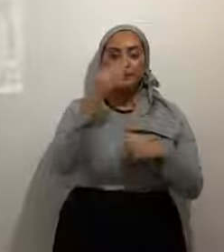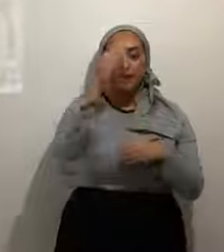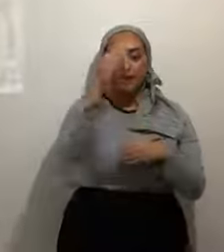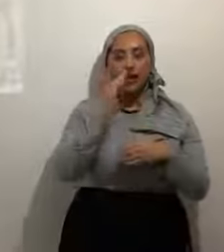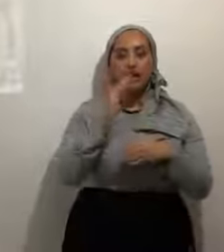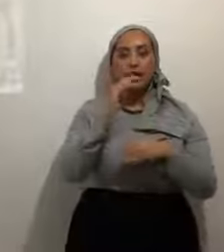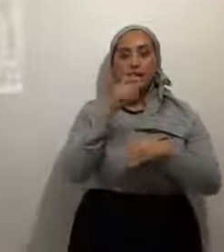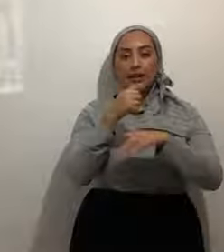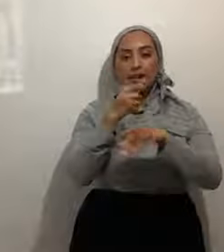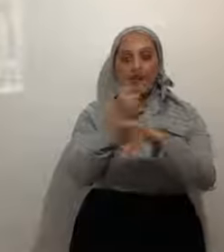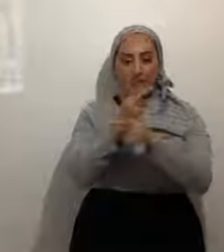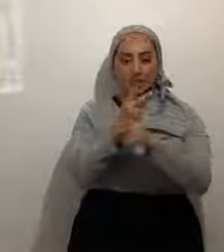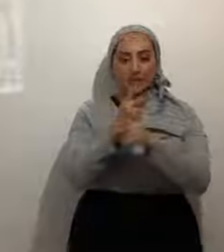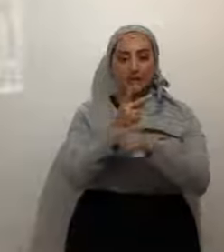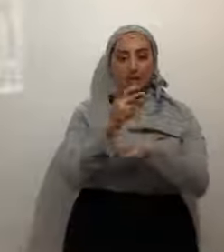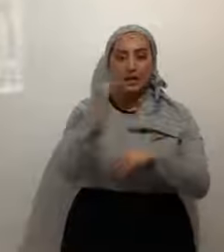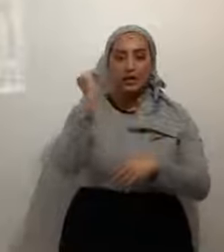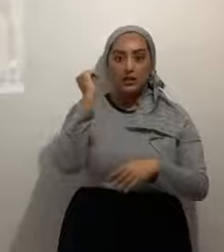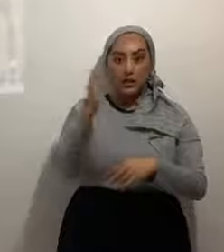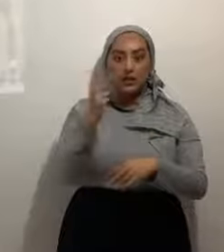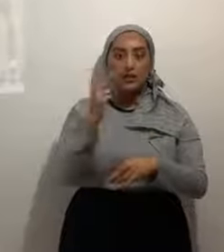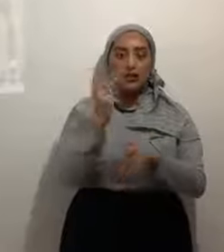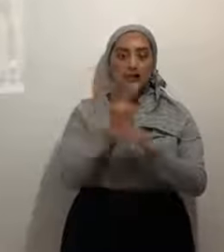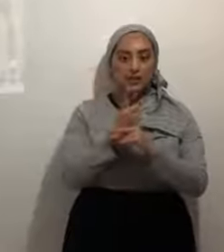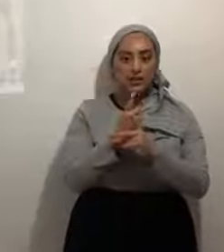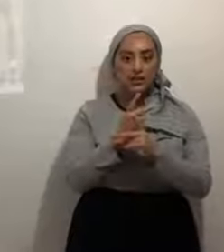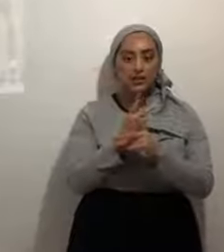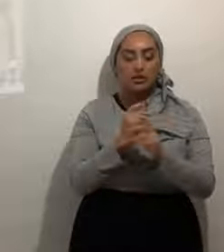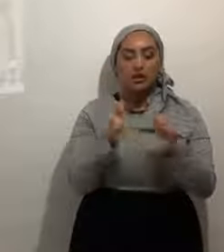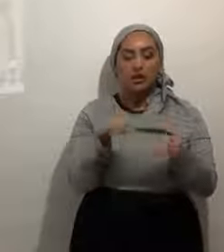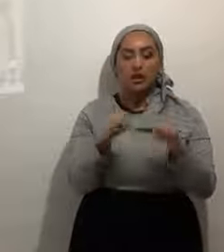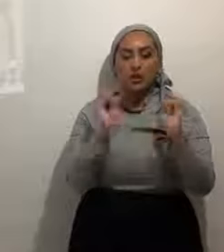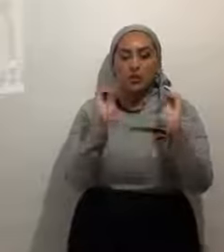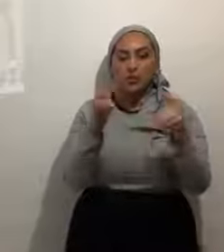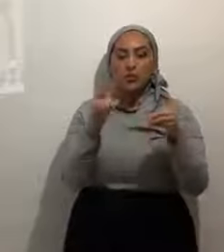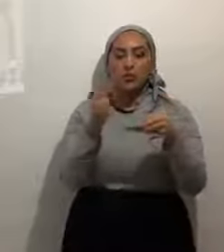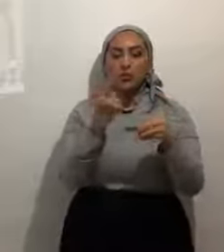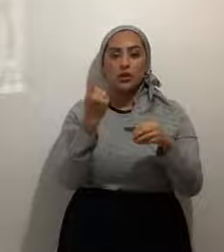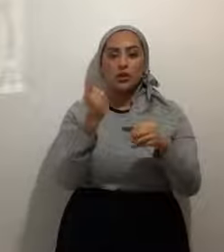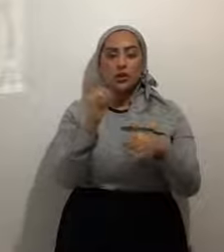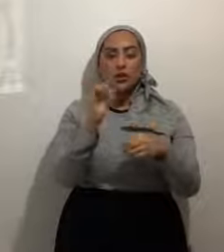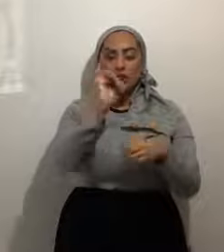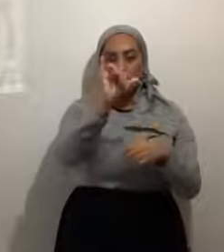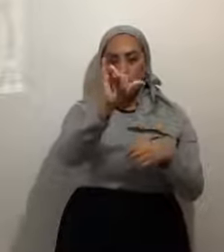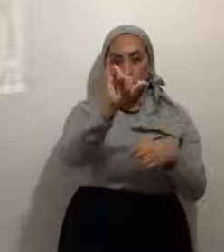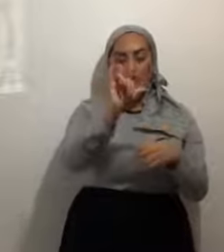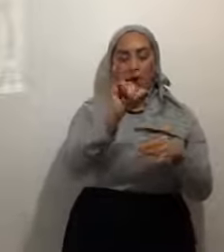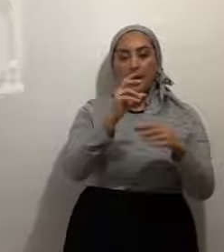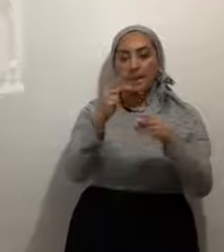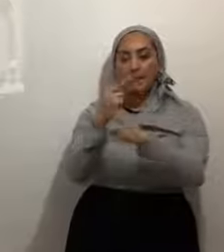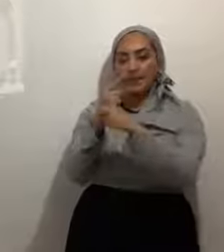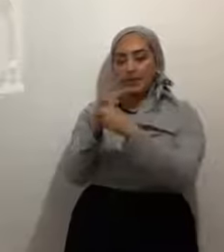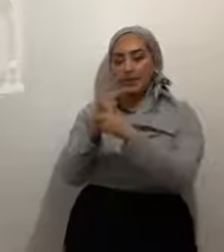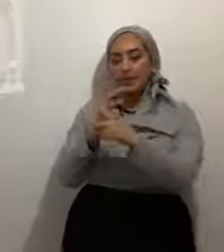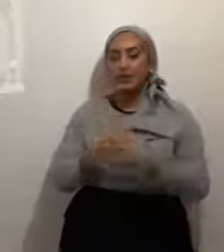guarda, Yahweh guarda. Puedes poner nada más una Y, guarda, ¿sí?